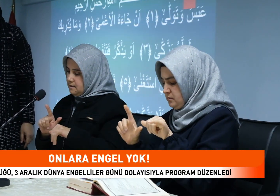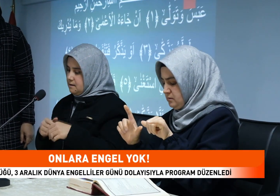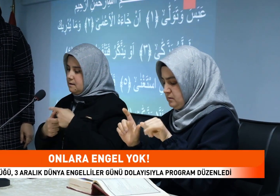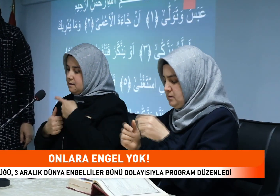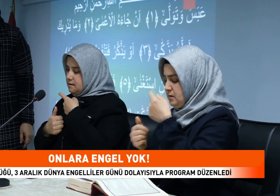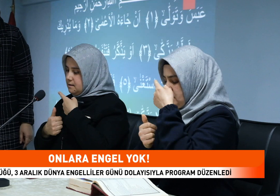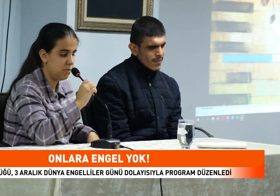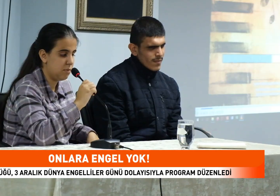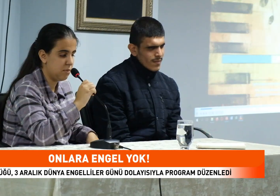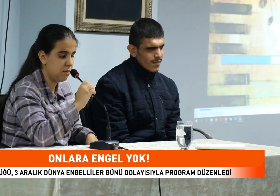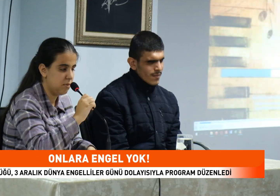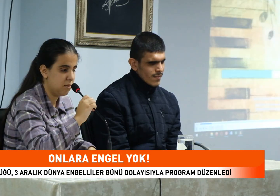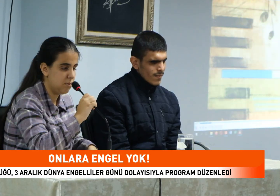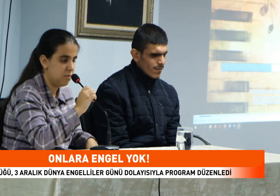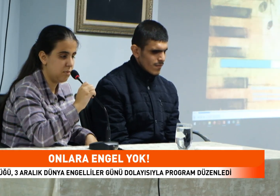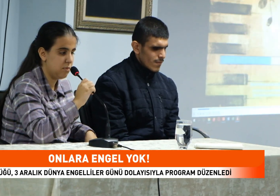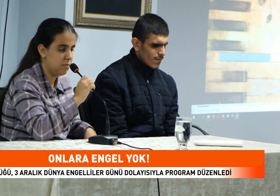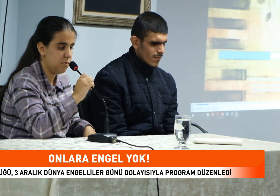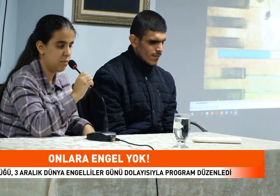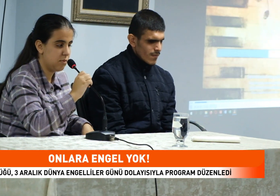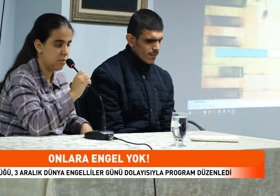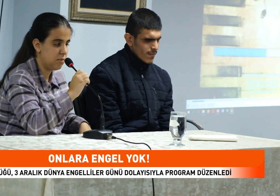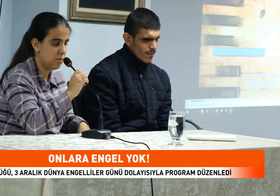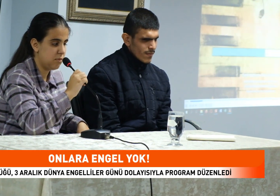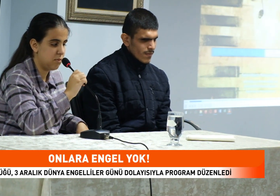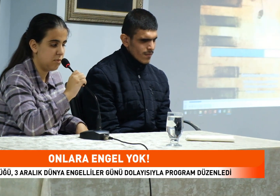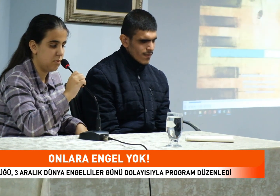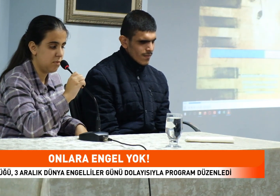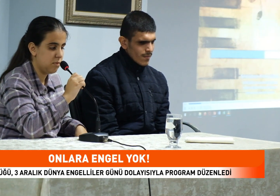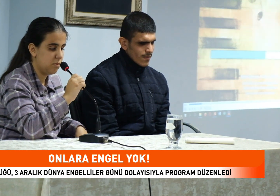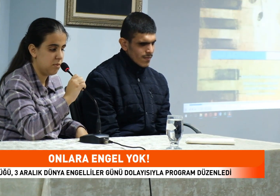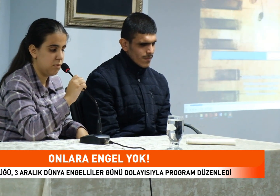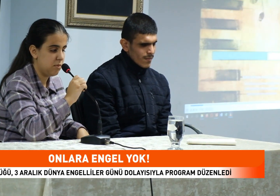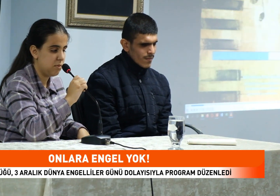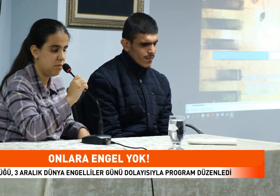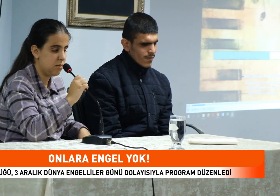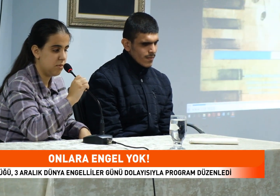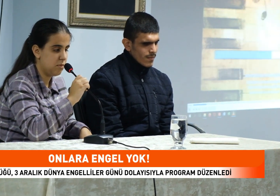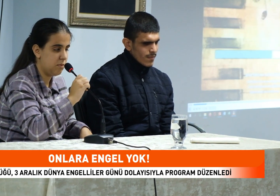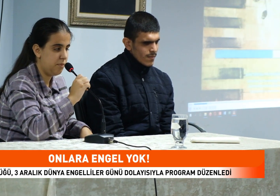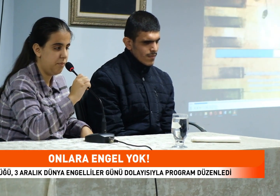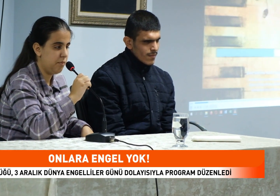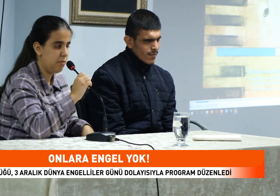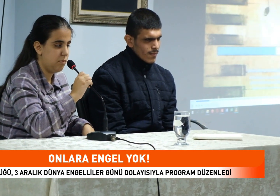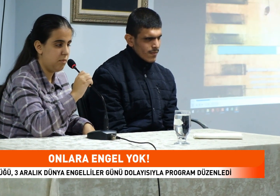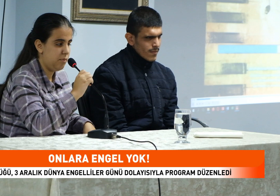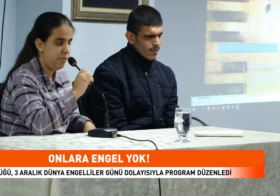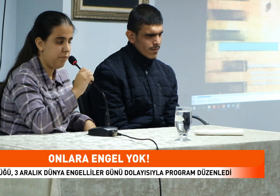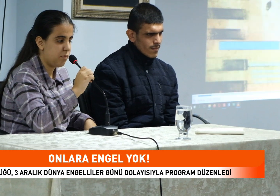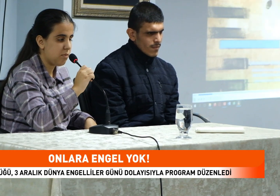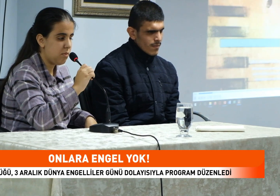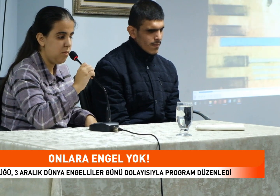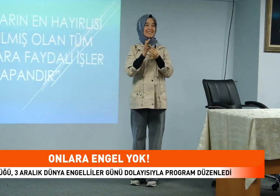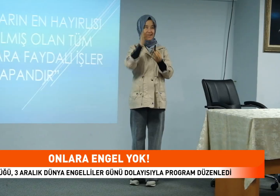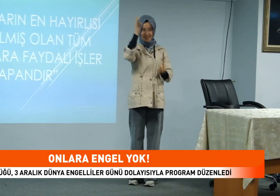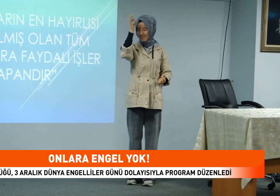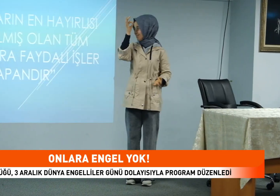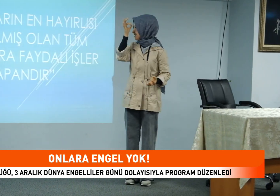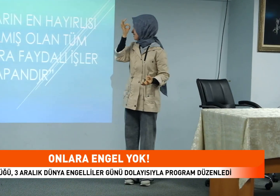Kahramanmaraş İl Müftülüğü 12 Şubat ve Dulkadiroğlu İlçe Engelli Koordinatörlüklerince 3 Aralık Dünya Engelliler Günü dolayısıyla program